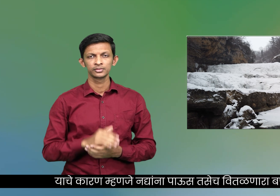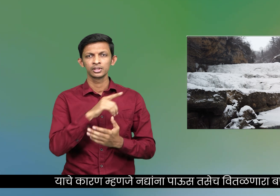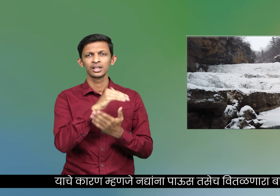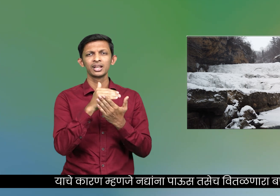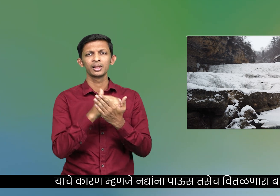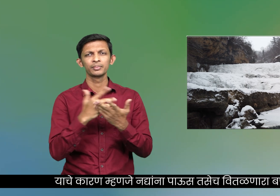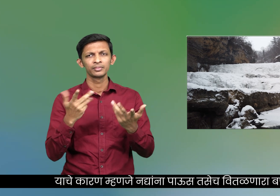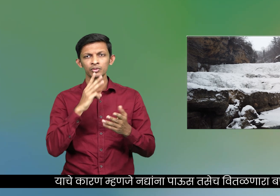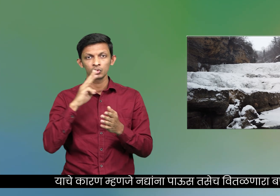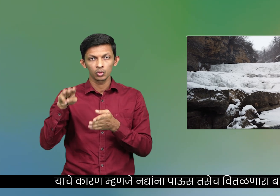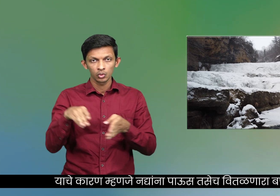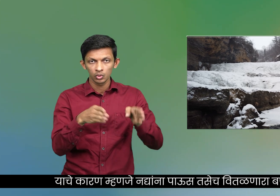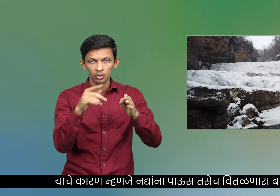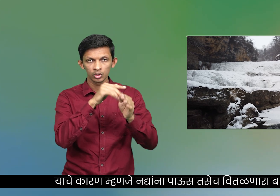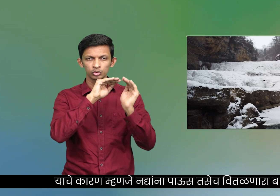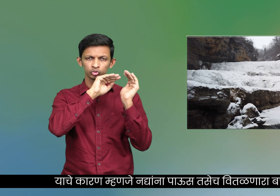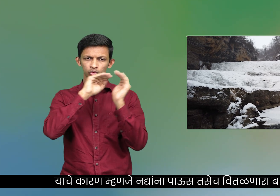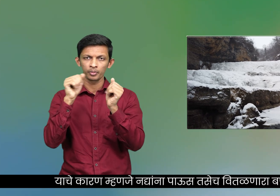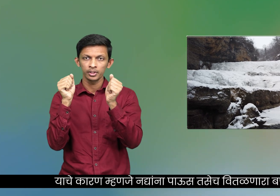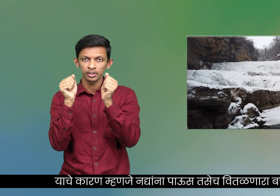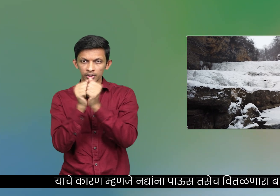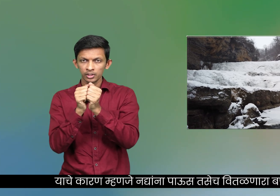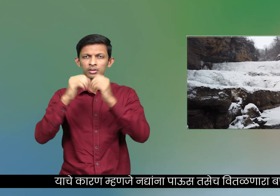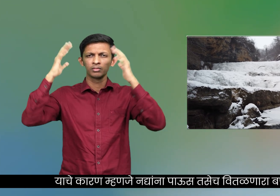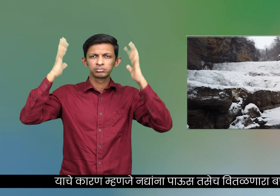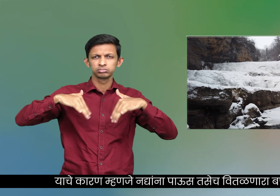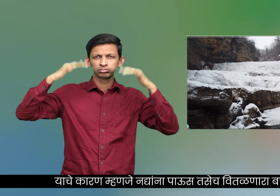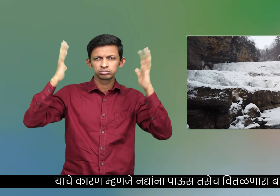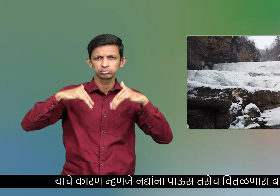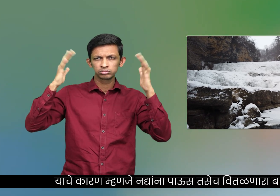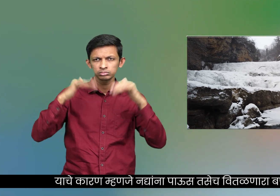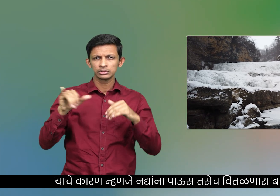याचं कारण म्हणजे नद्यांना पाऊस तसेच वितळणारा बर्फ पुरवला जातो.